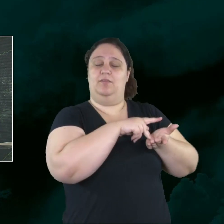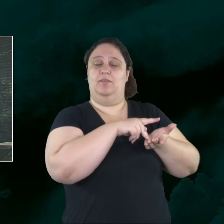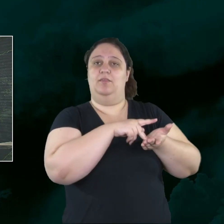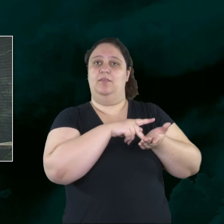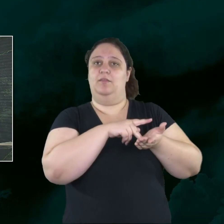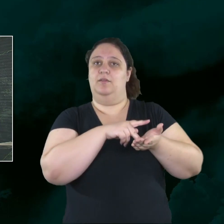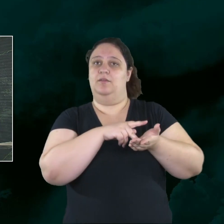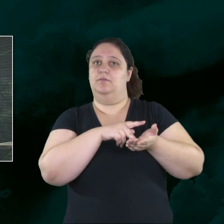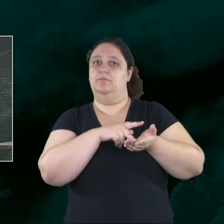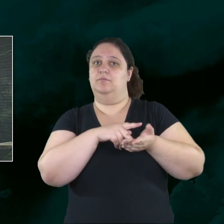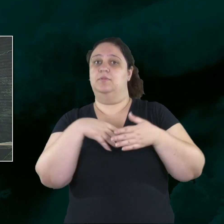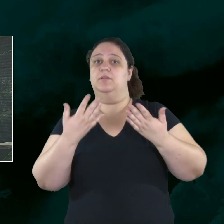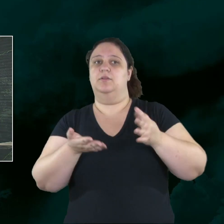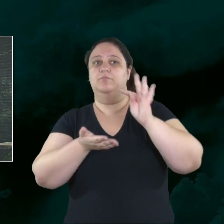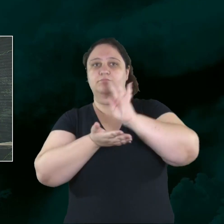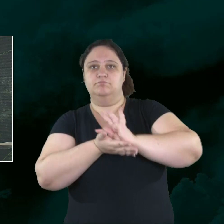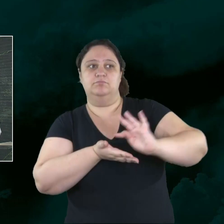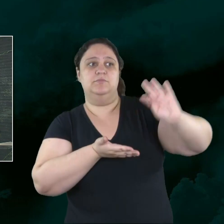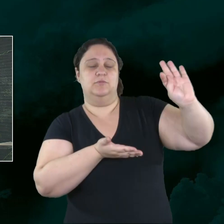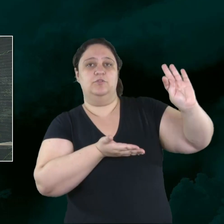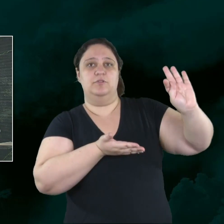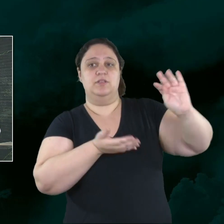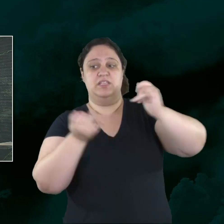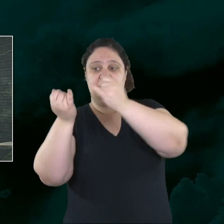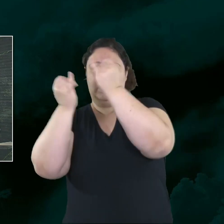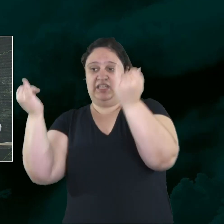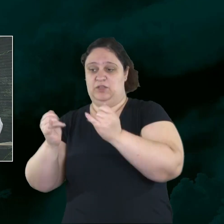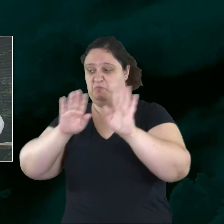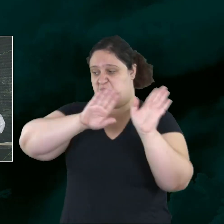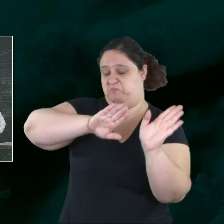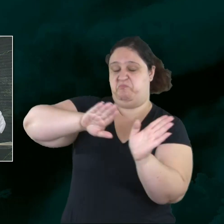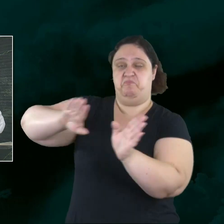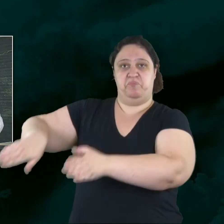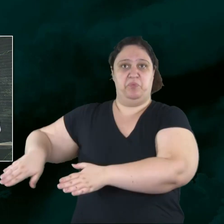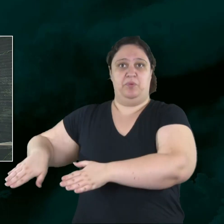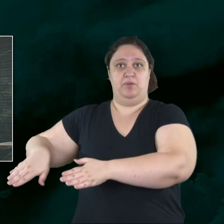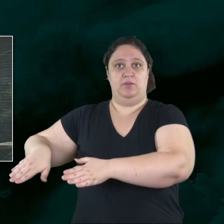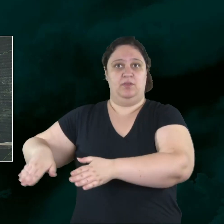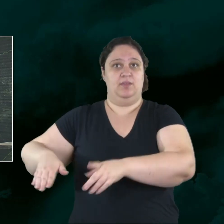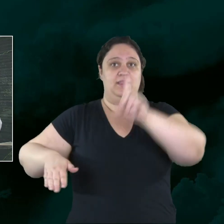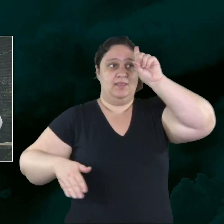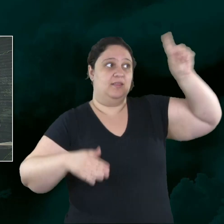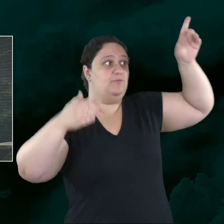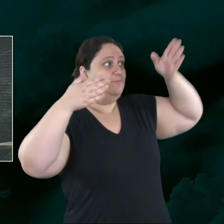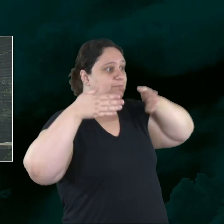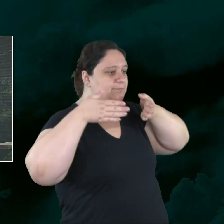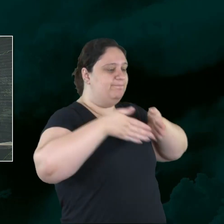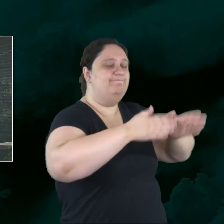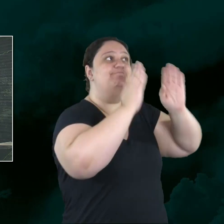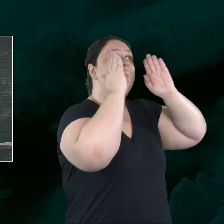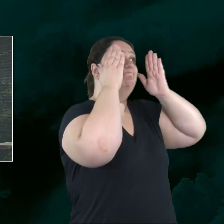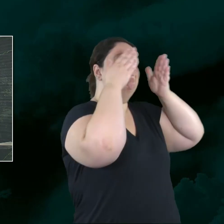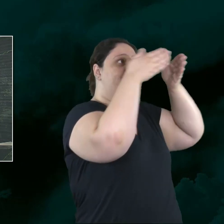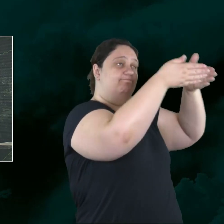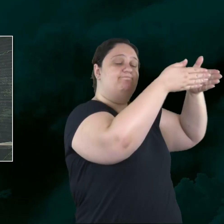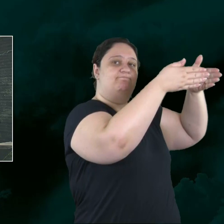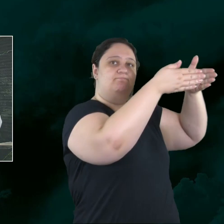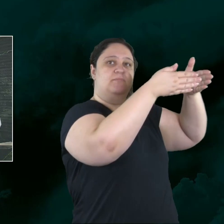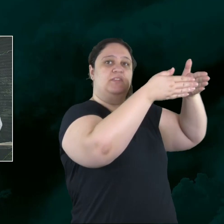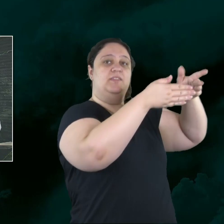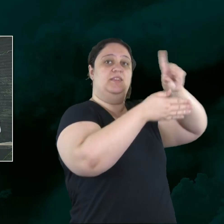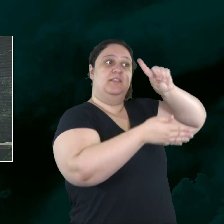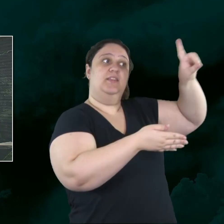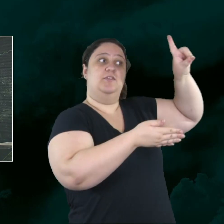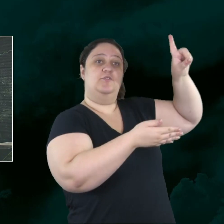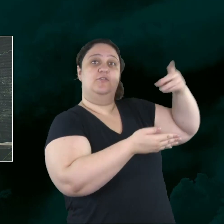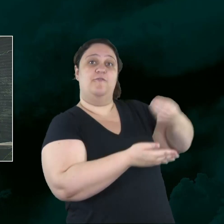Os tessalonicenses largaram os ídolos, deixaram os ídolos para servir ao Deus vivo e verdadeiro. Deus